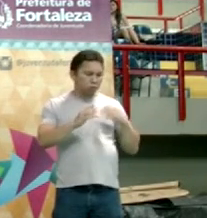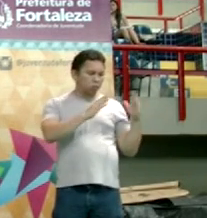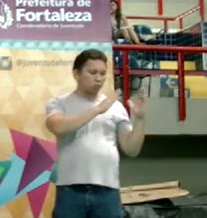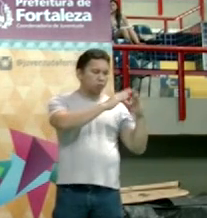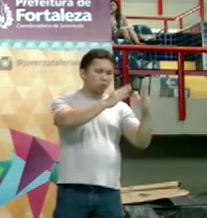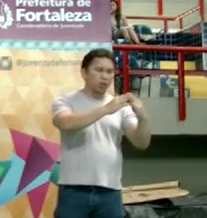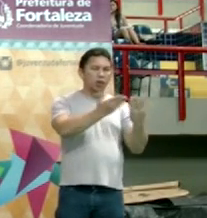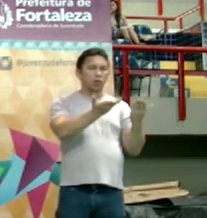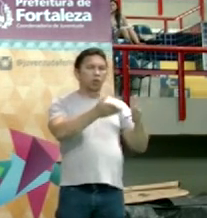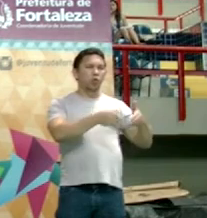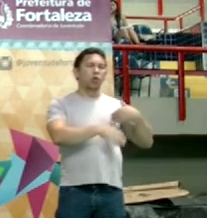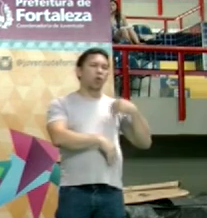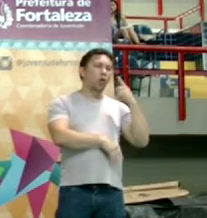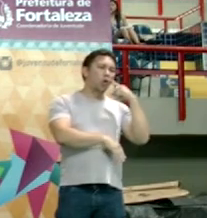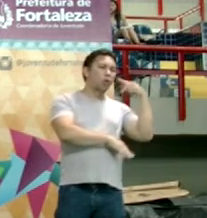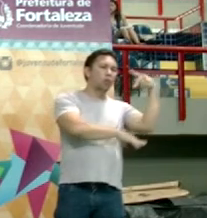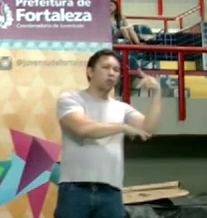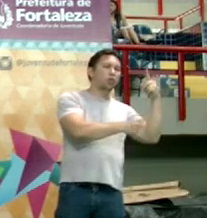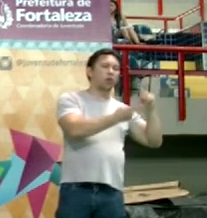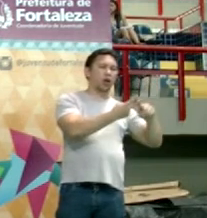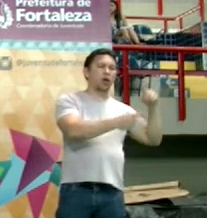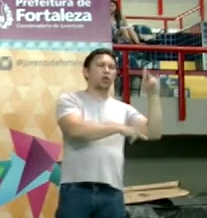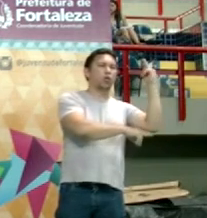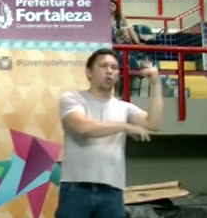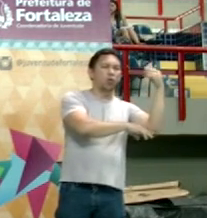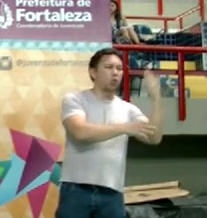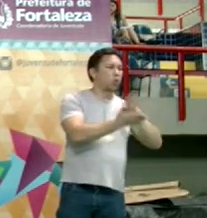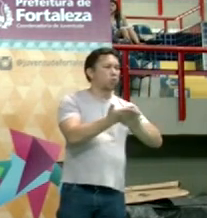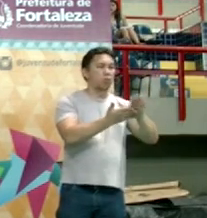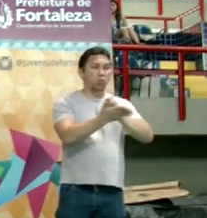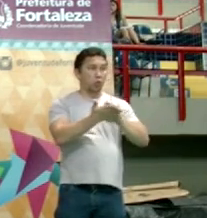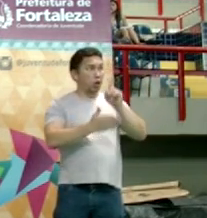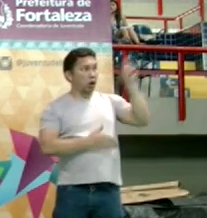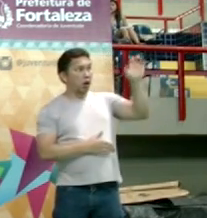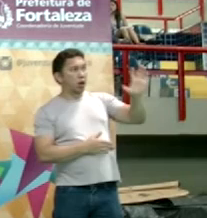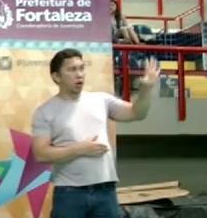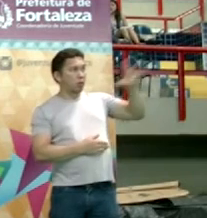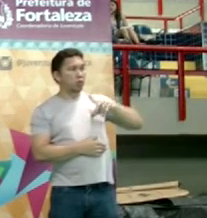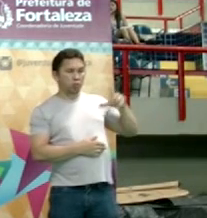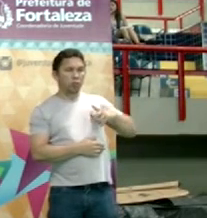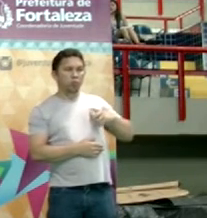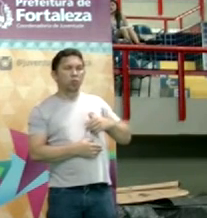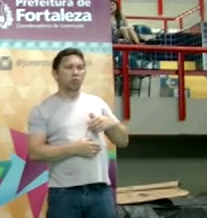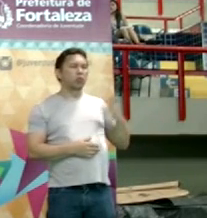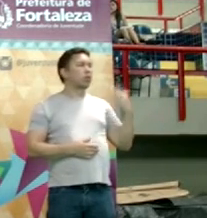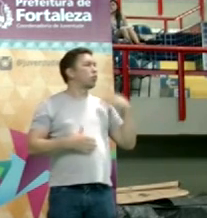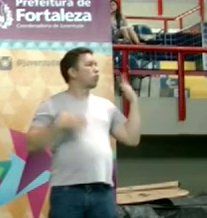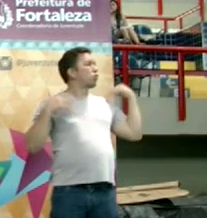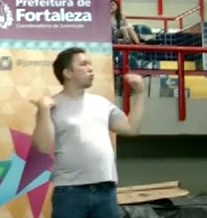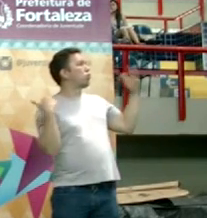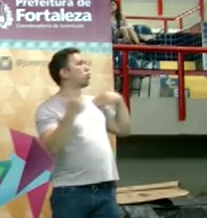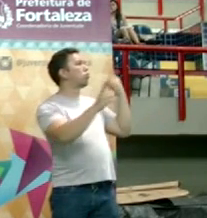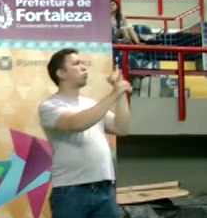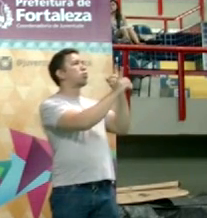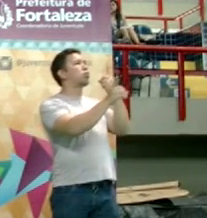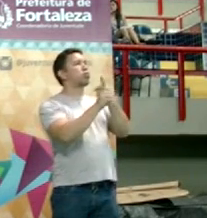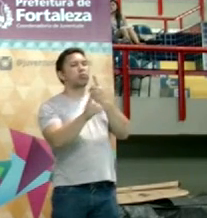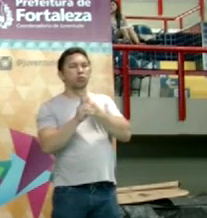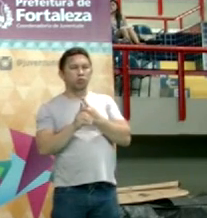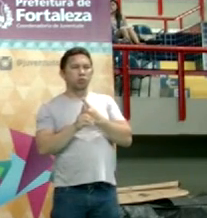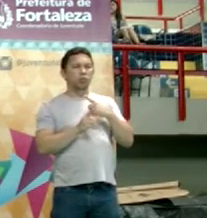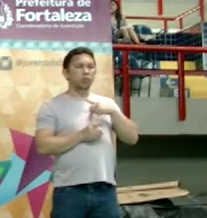estalagens e hospedarias como as da Europa. Nas cidades maiores, o viajante pode naturalmente encontrar